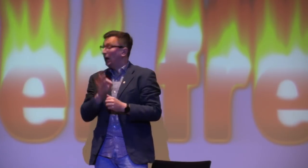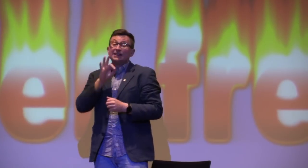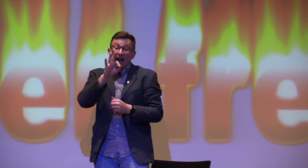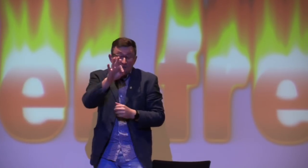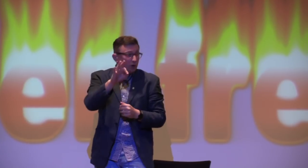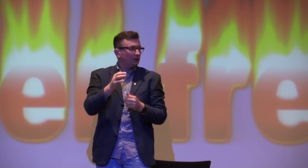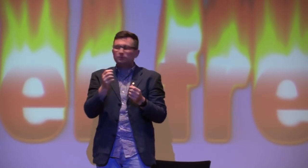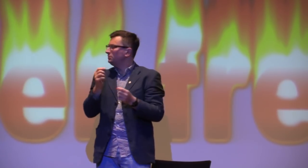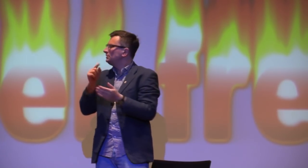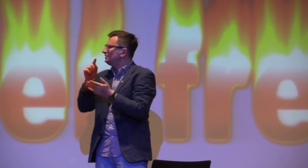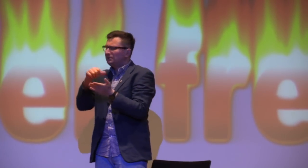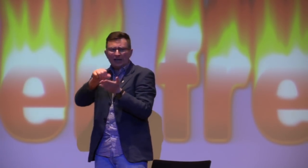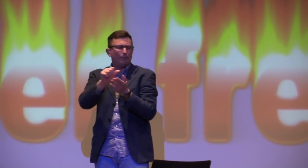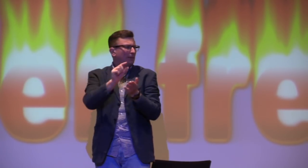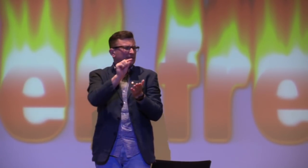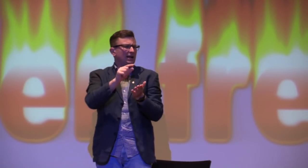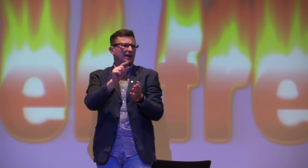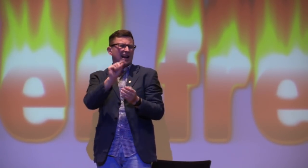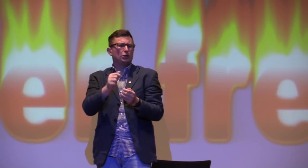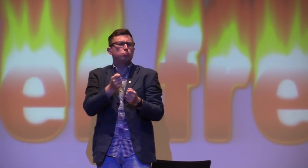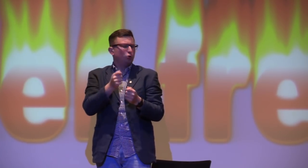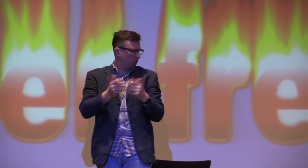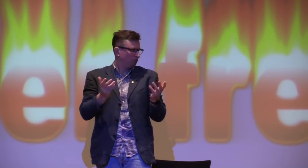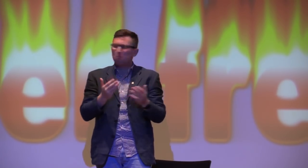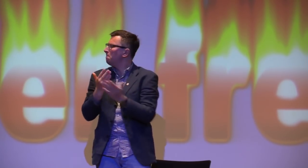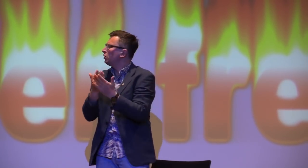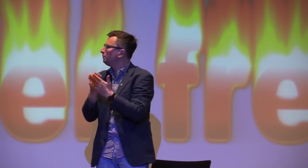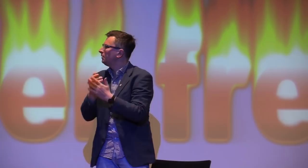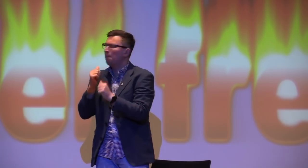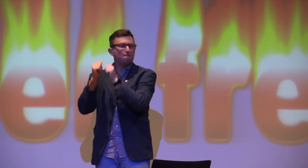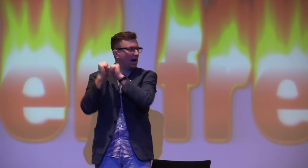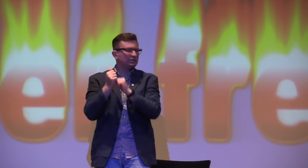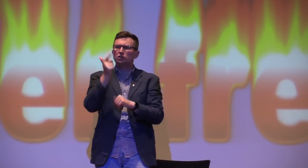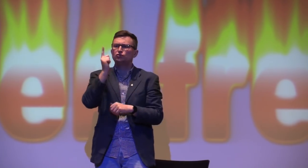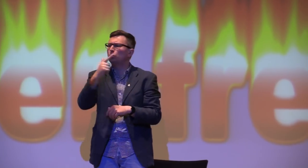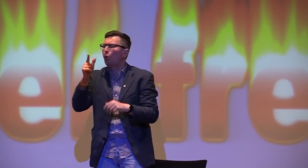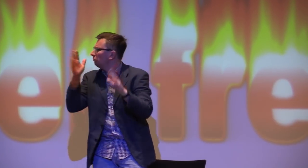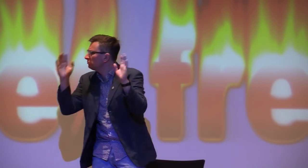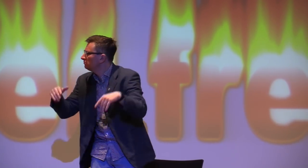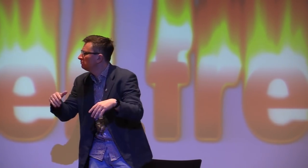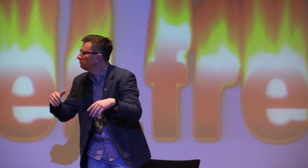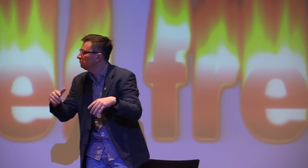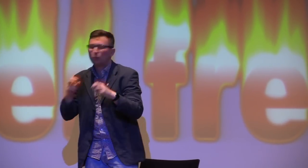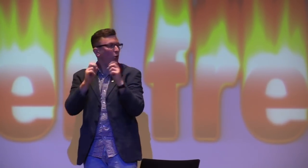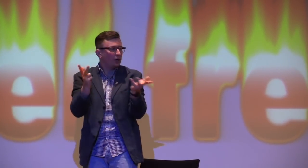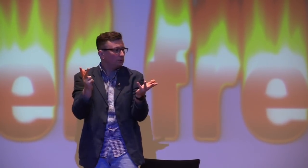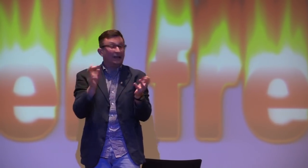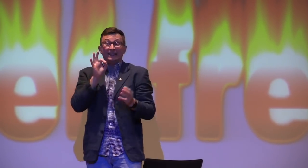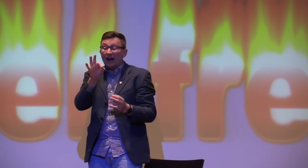Also da muss ich schon sagen, dass wir da auch was bekommen von dieser Gesellschaft und wir zahlen einen kleinen Beitrag, ich